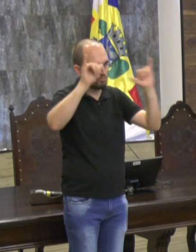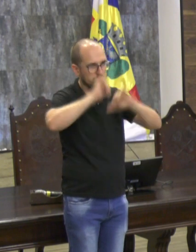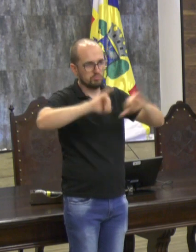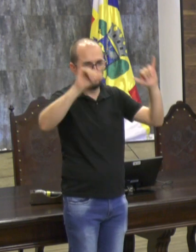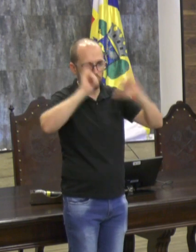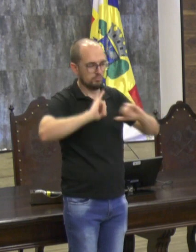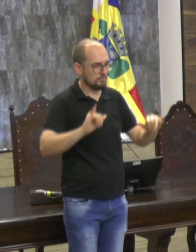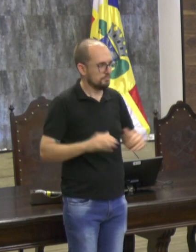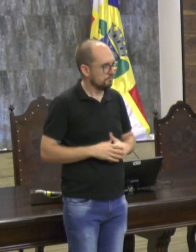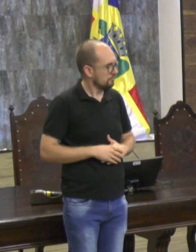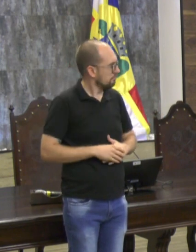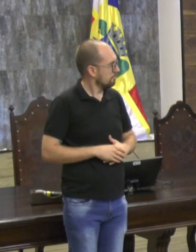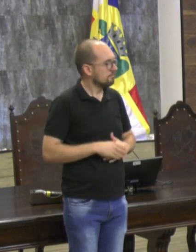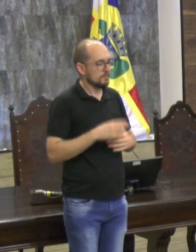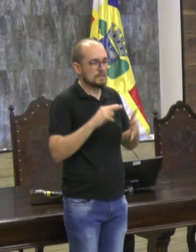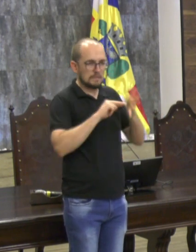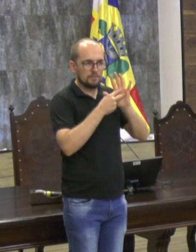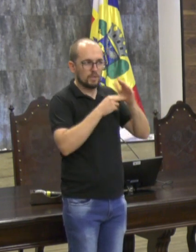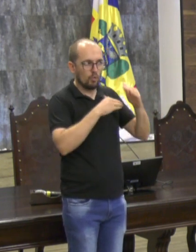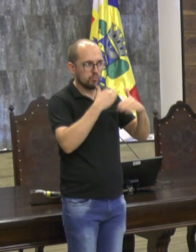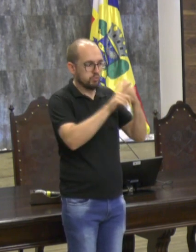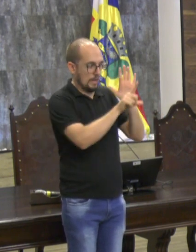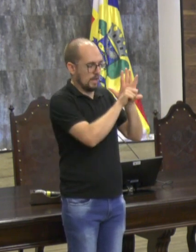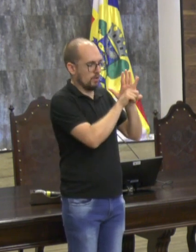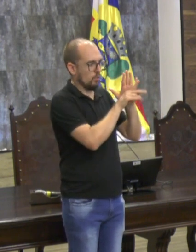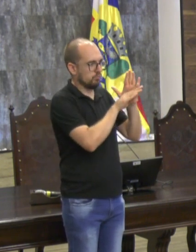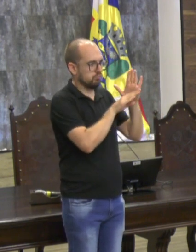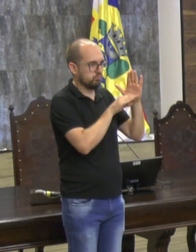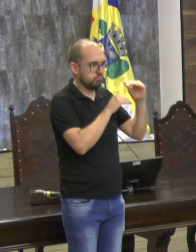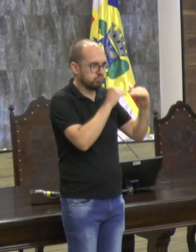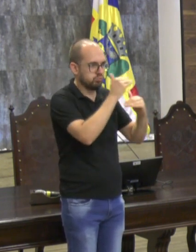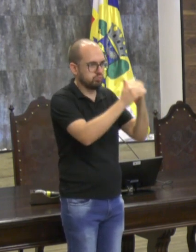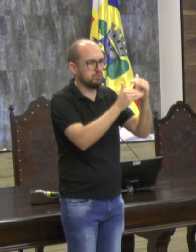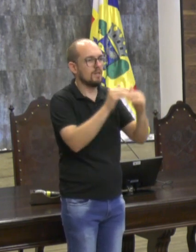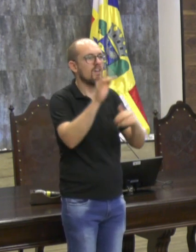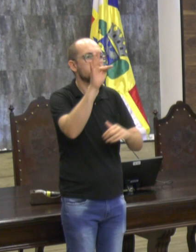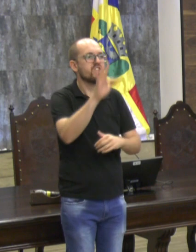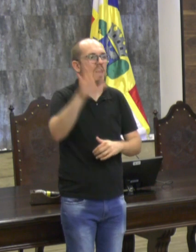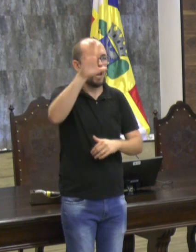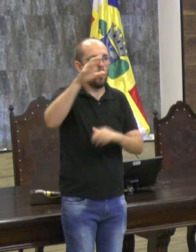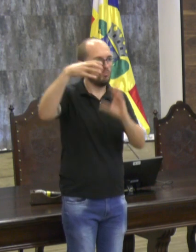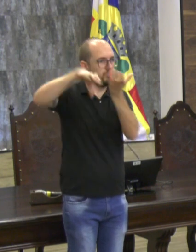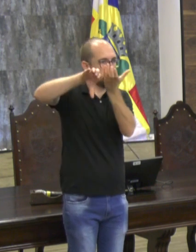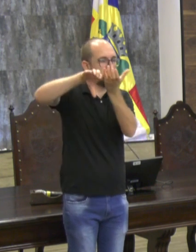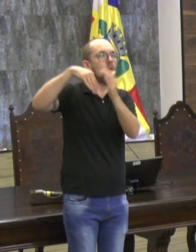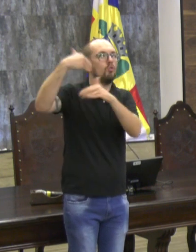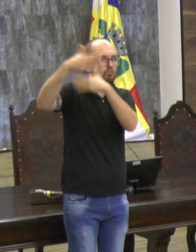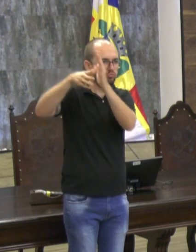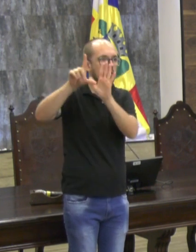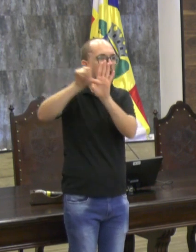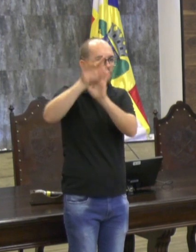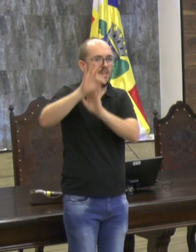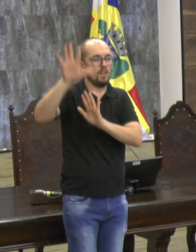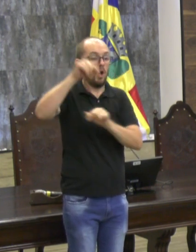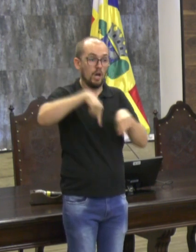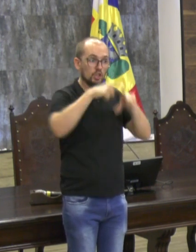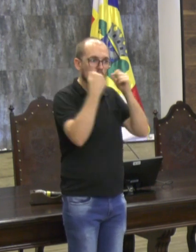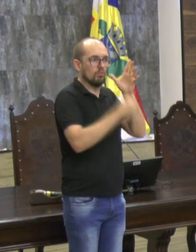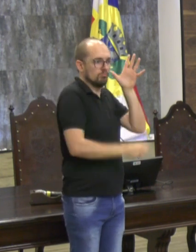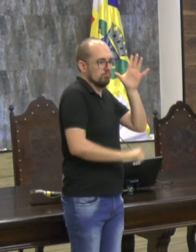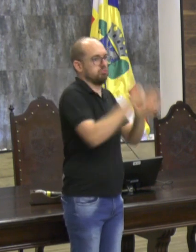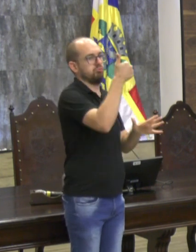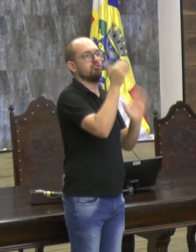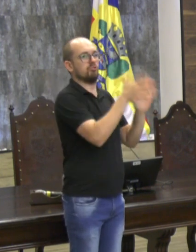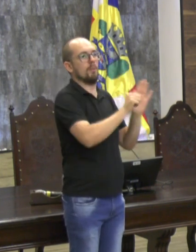Pessoa com Surdo-Cegueira. É um avanço na esfera nacional, isso ainda está tramitando no Congresso, mas aqui nós já nos antecipamos e por